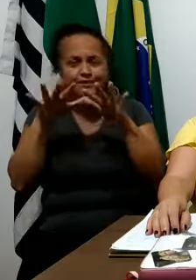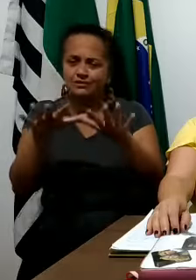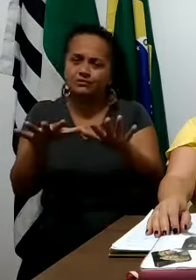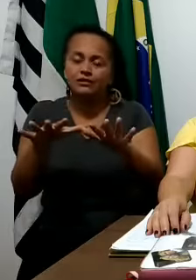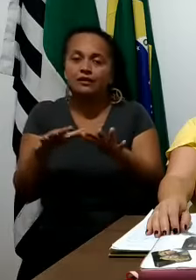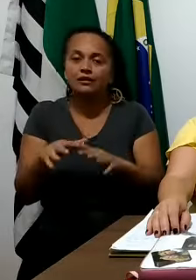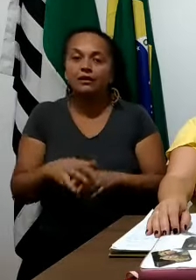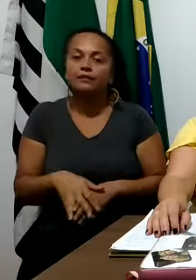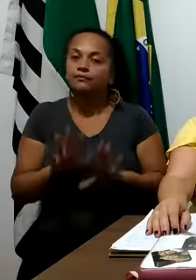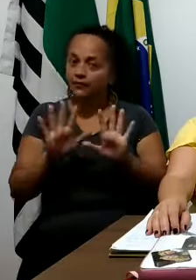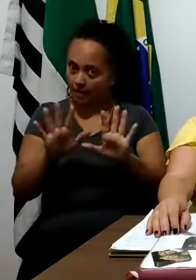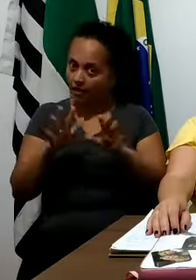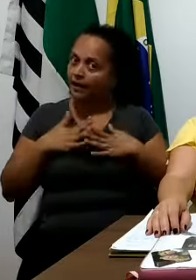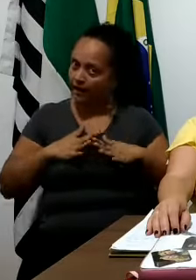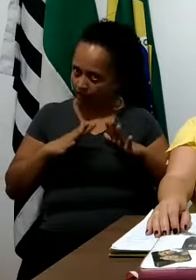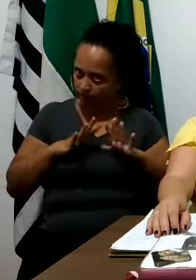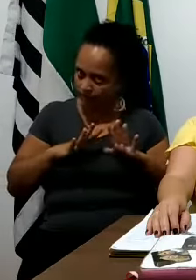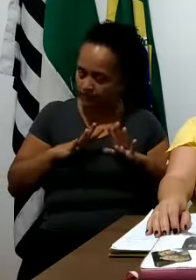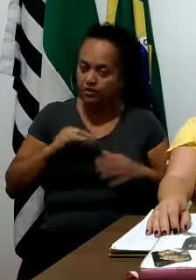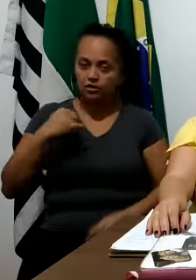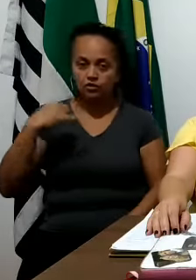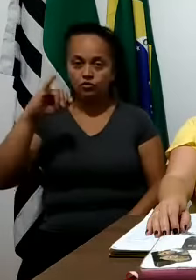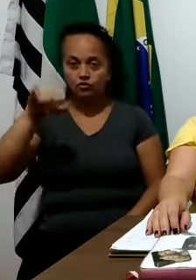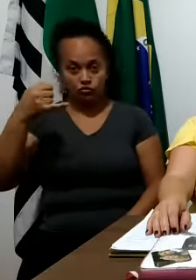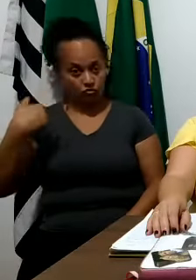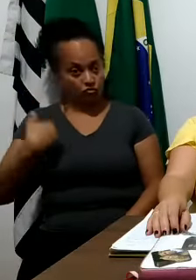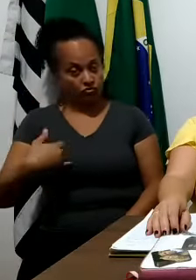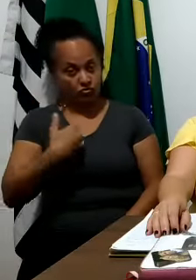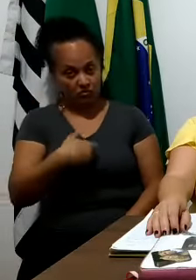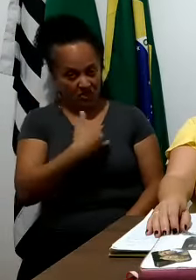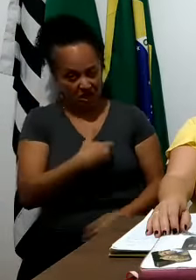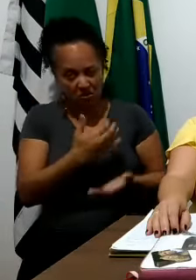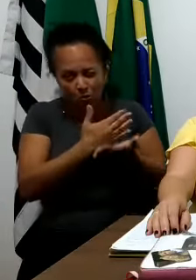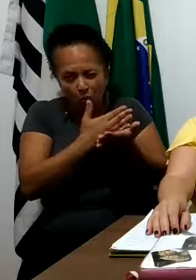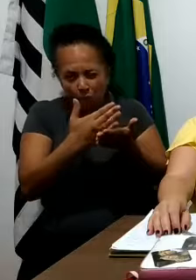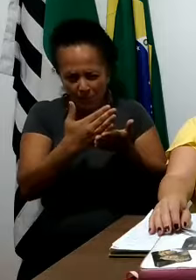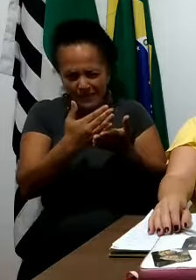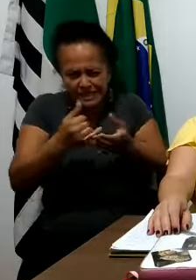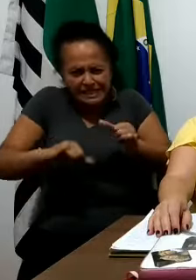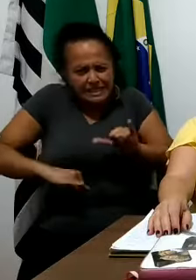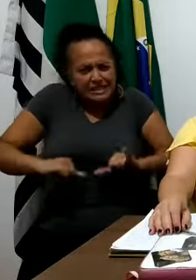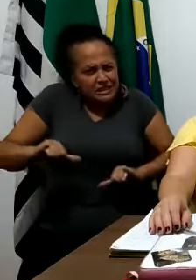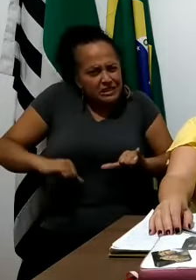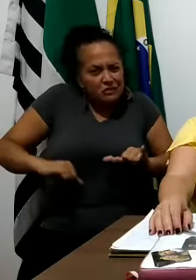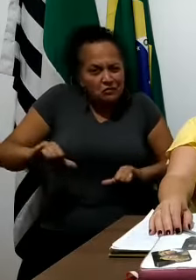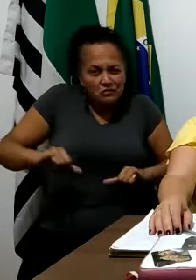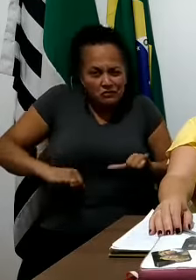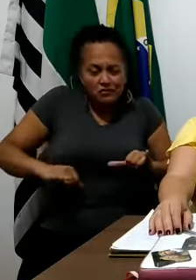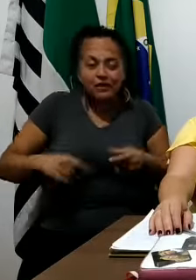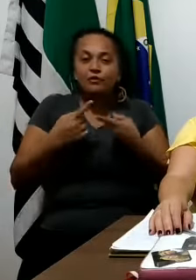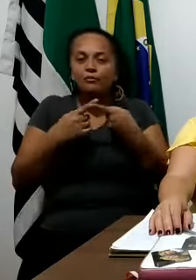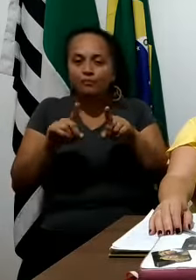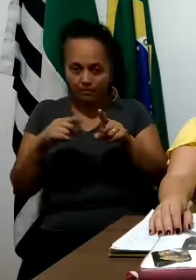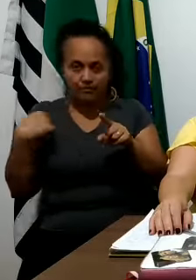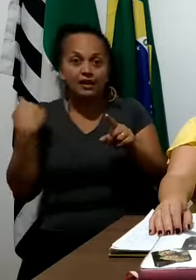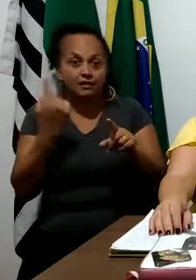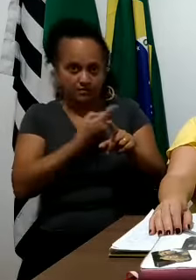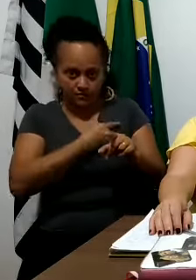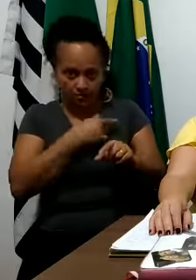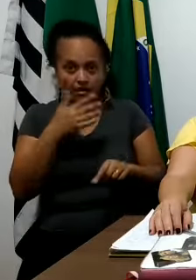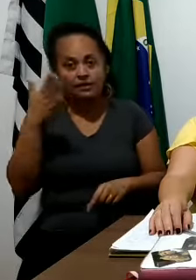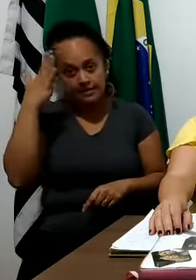dele não foi nada fácil. Mas nós sabemos que lá na frente, a nossa vida também não é fácil nos dias